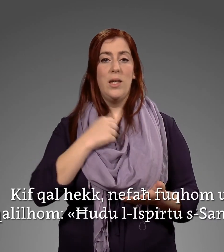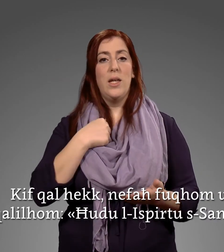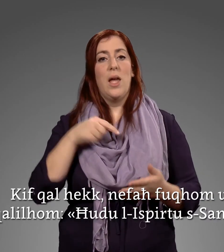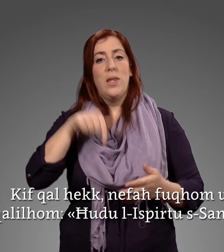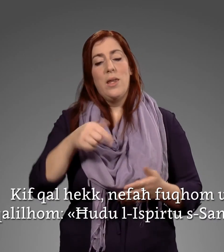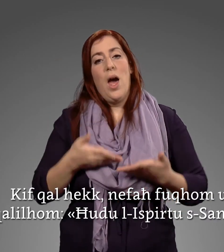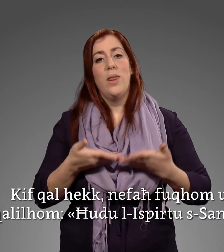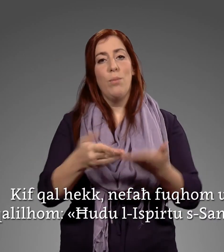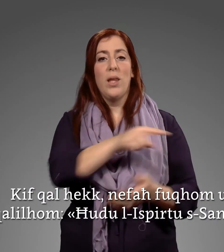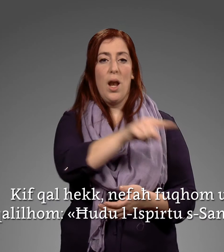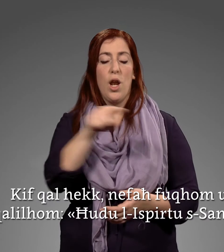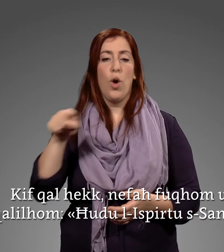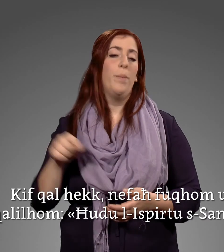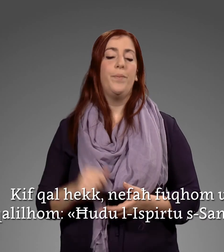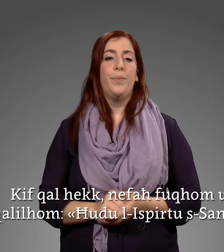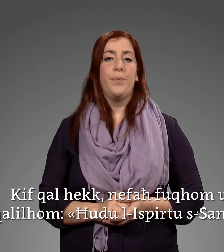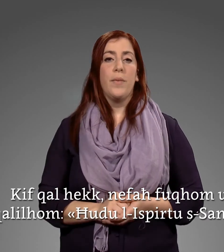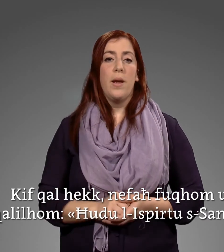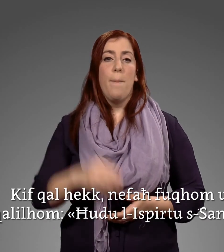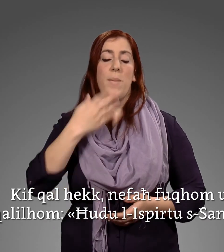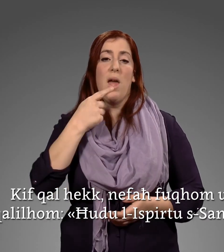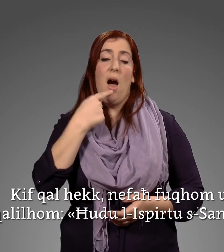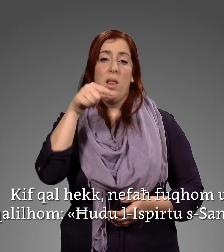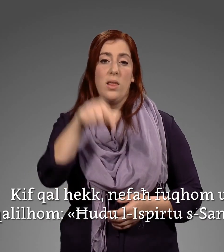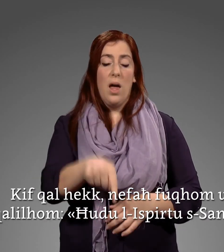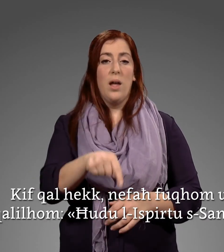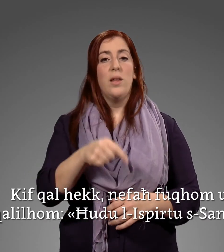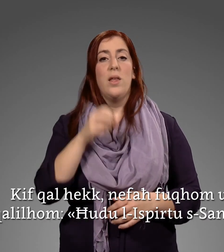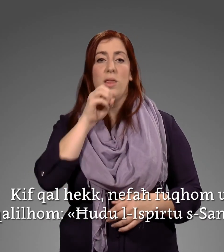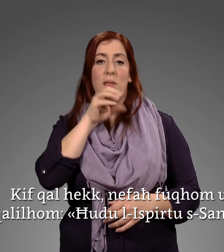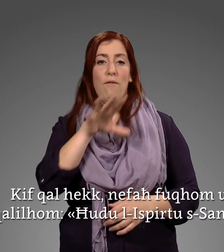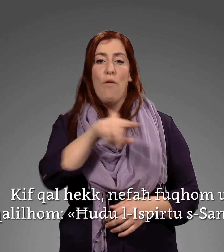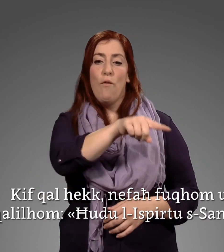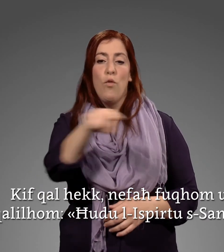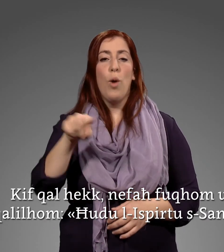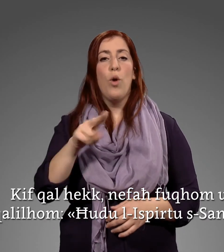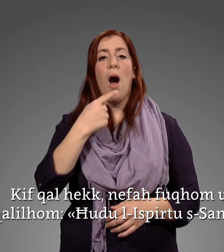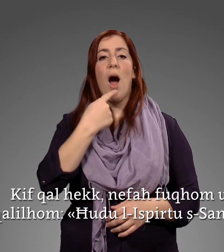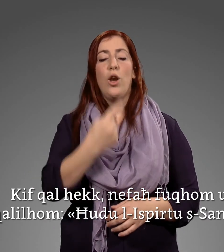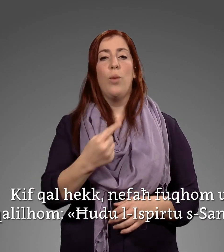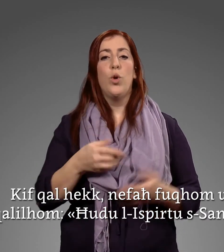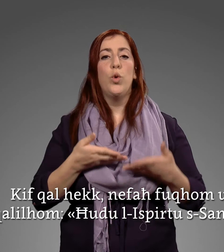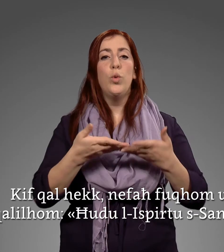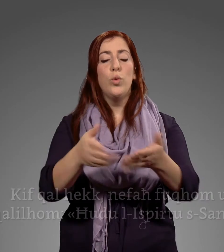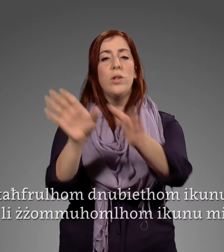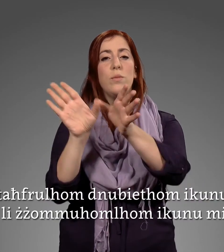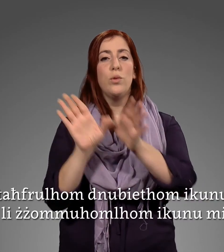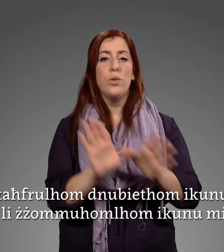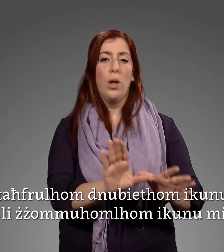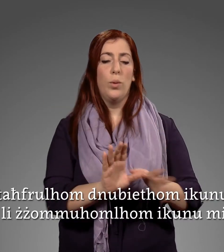Kif qal hekk, nefaħ fuqhom u qalilhom Hudu l-Spiritu Santu. Dawk